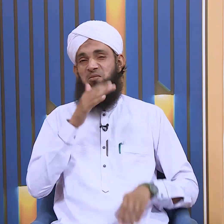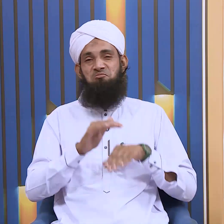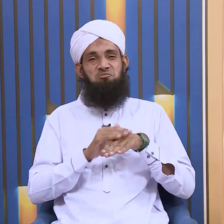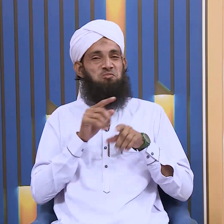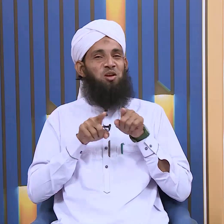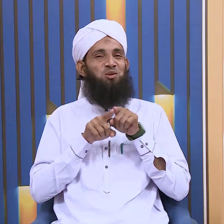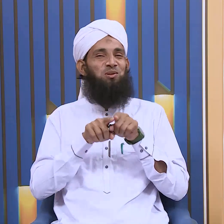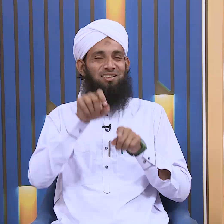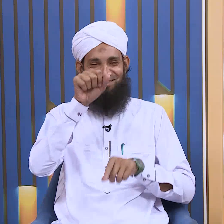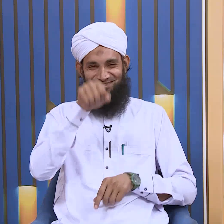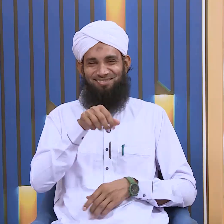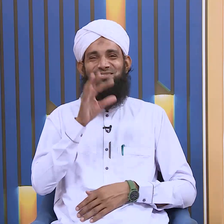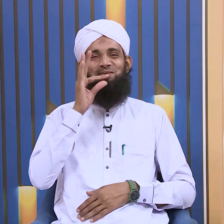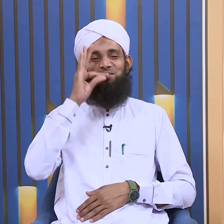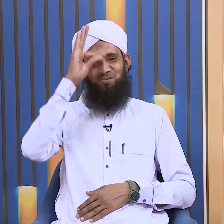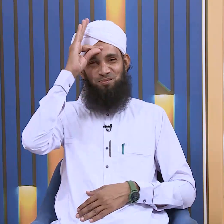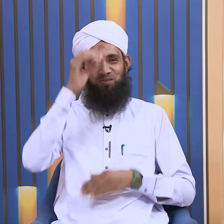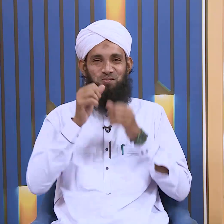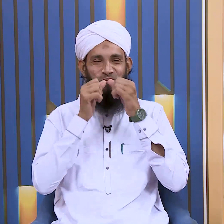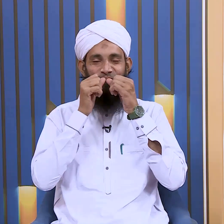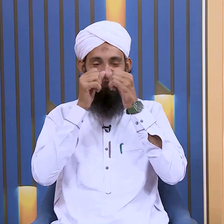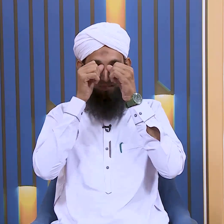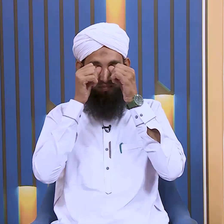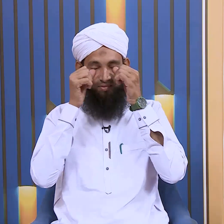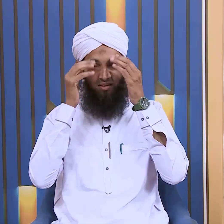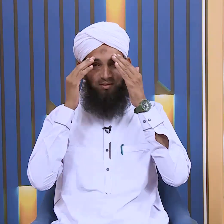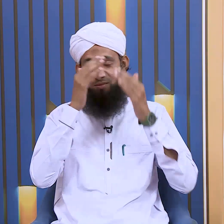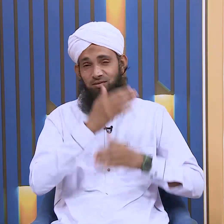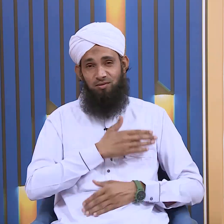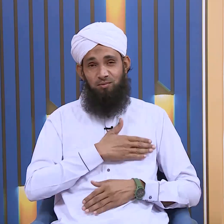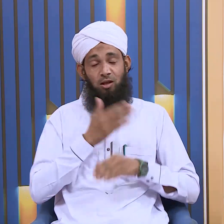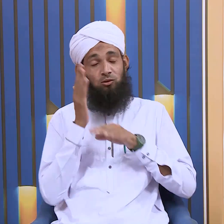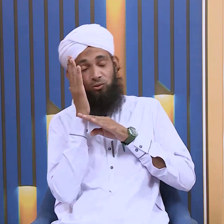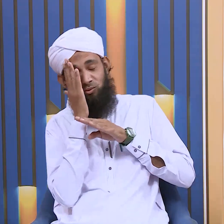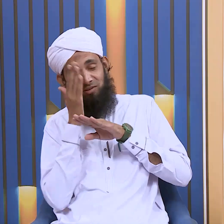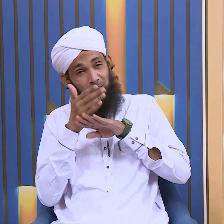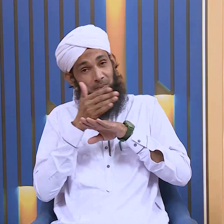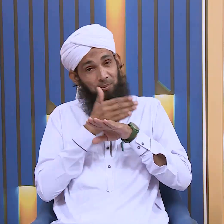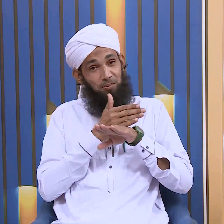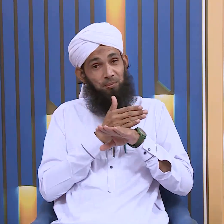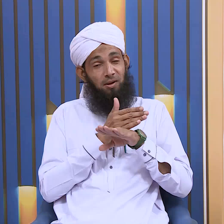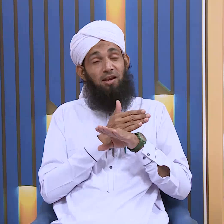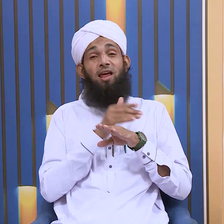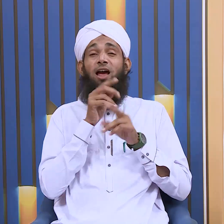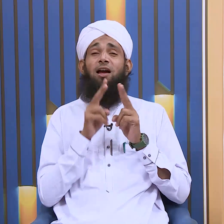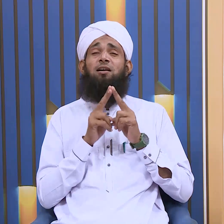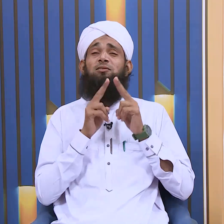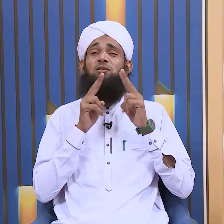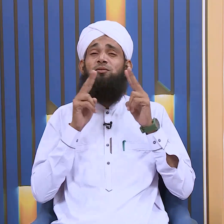ہے۔ سرکار مدینہ صلی اللہ علیہ وسلم جب سونے لگتے تو اپنی مبارک آنکھوں میں